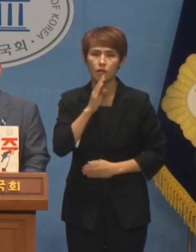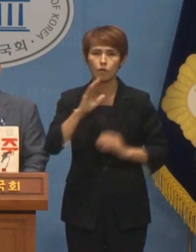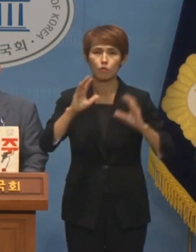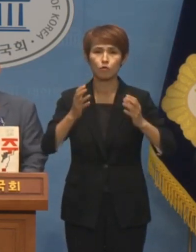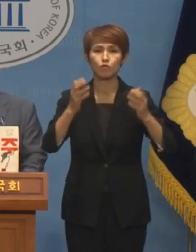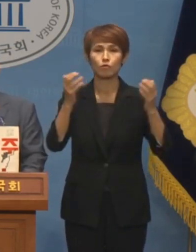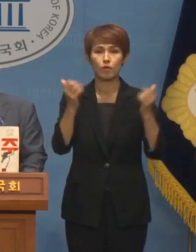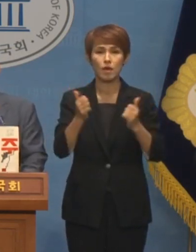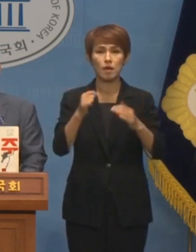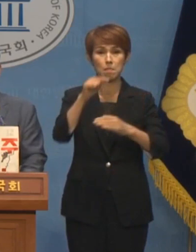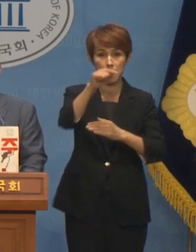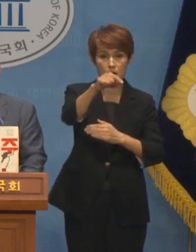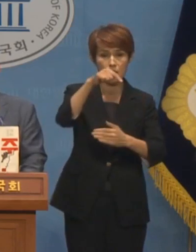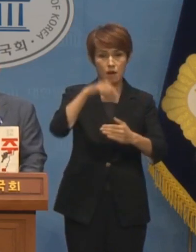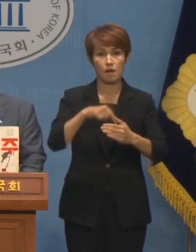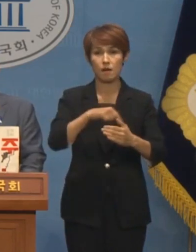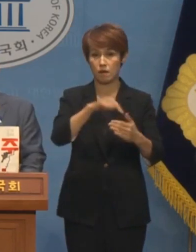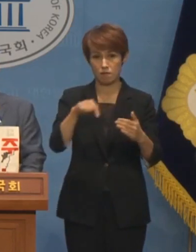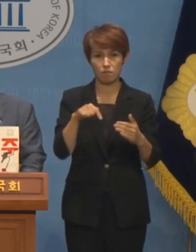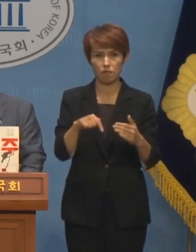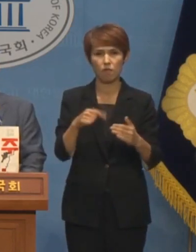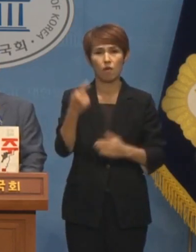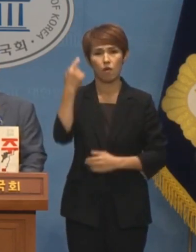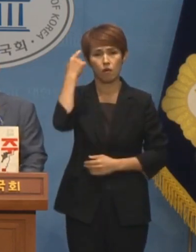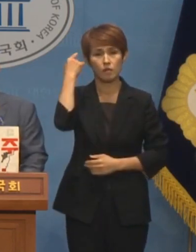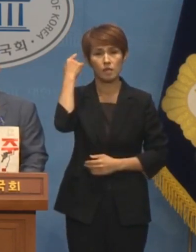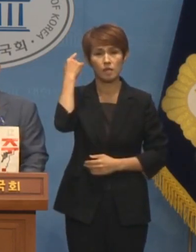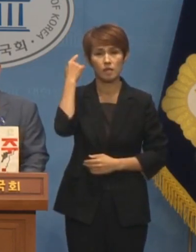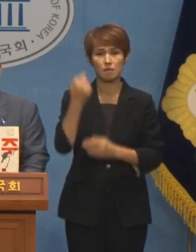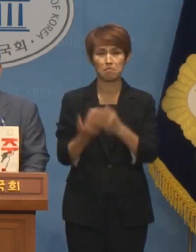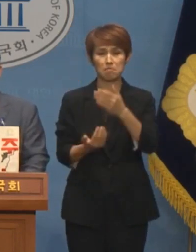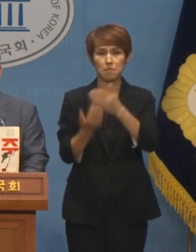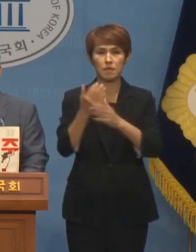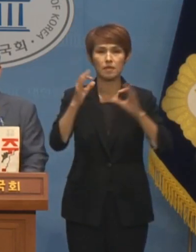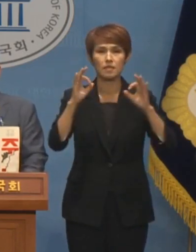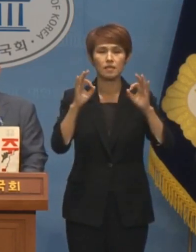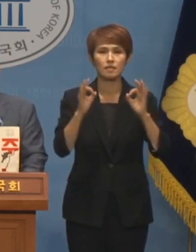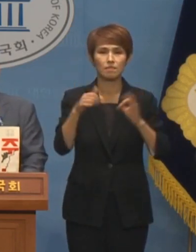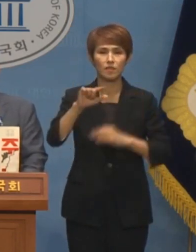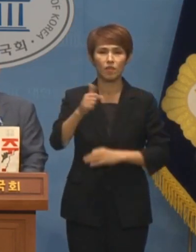안팎에서 어제 벌어진 김건희 정권의